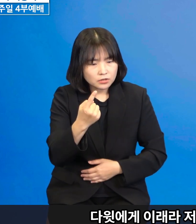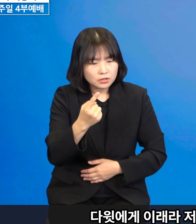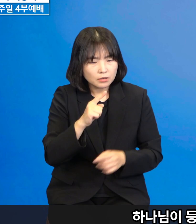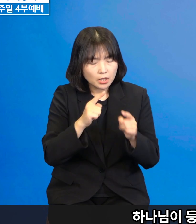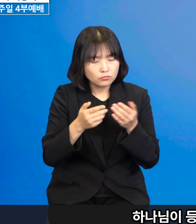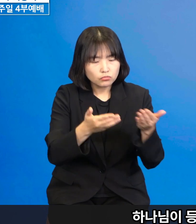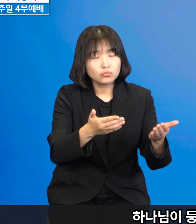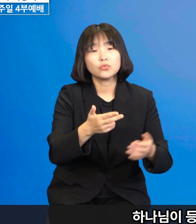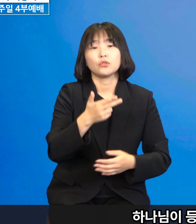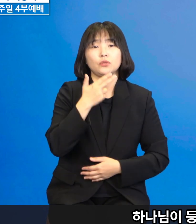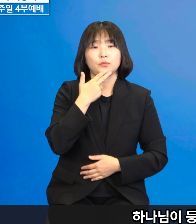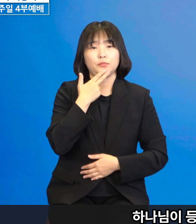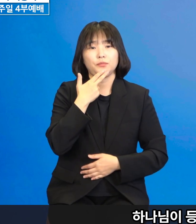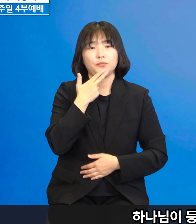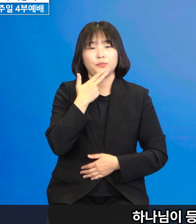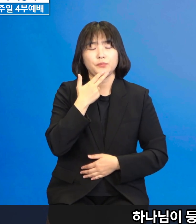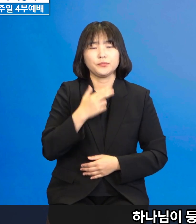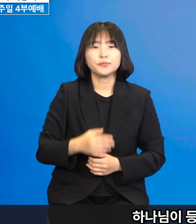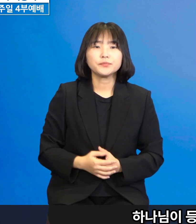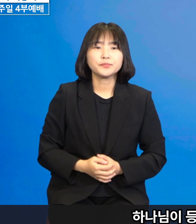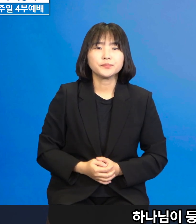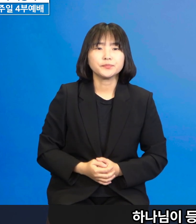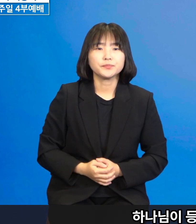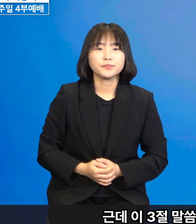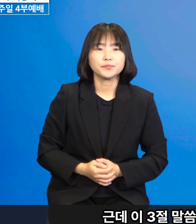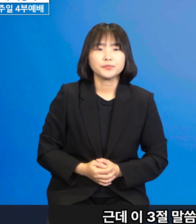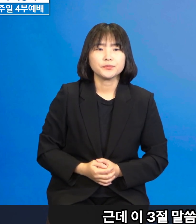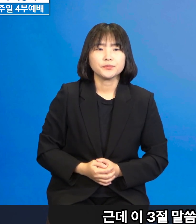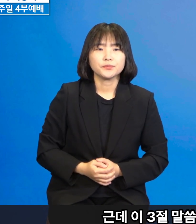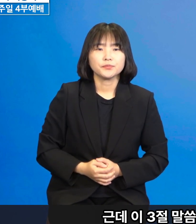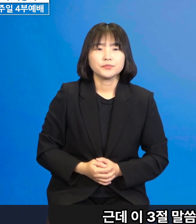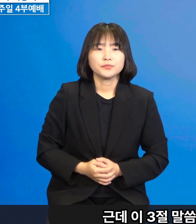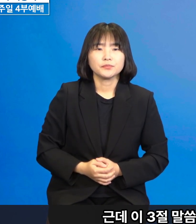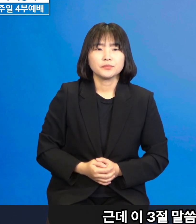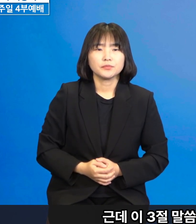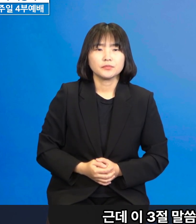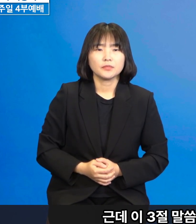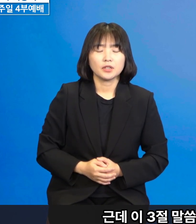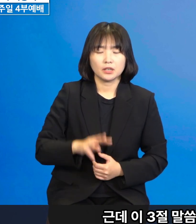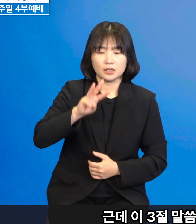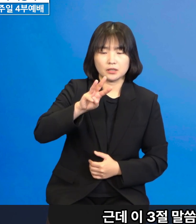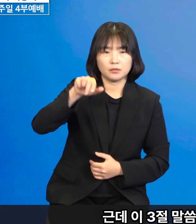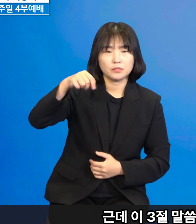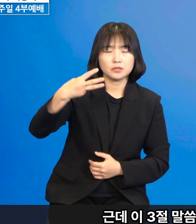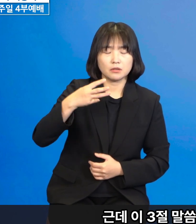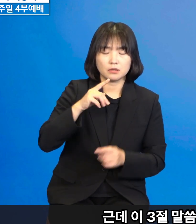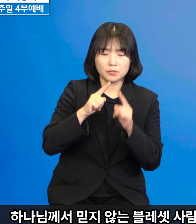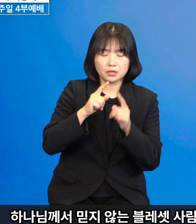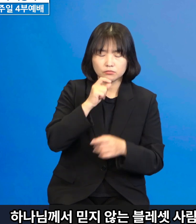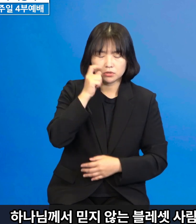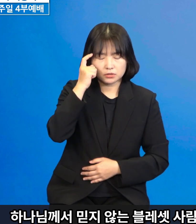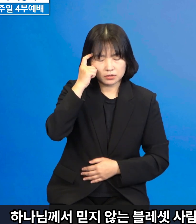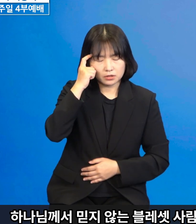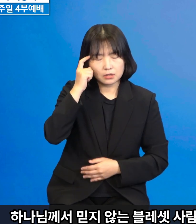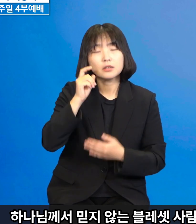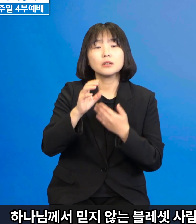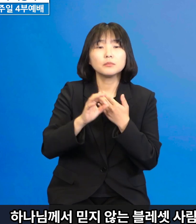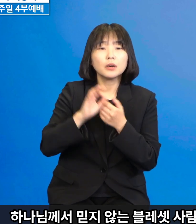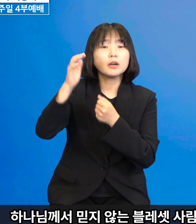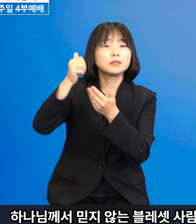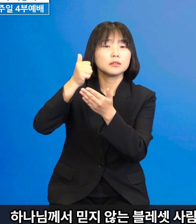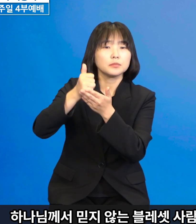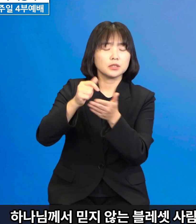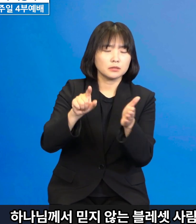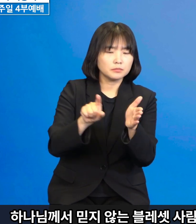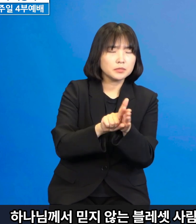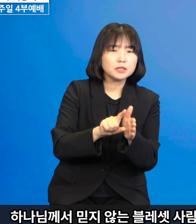안 하십니다. 하나님 등장하지 않으시죠. 근데 이 3절 말씀을 가만히 묵상해 보면 하나님께서 믿지